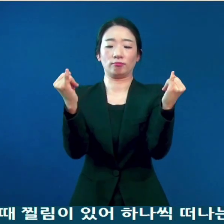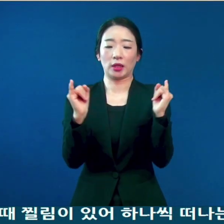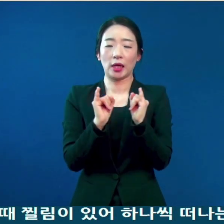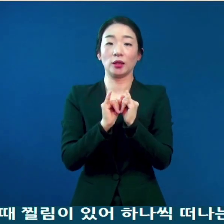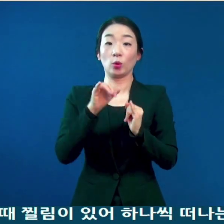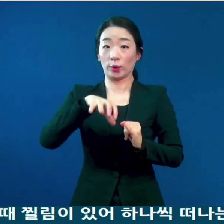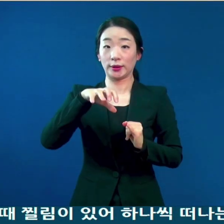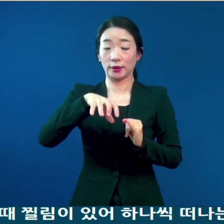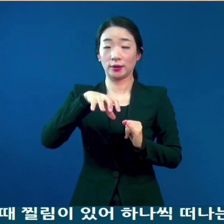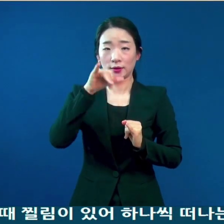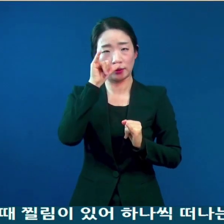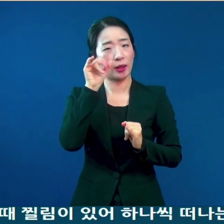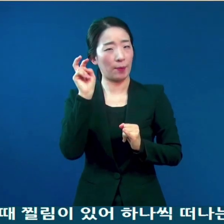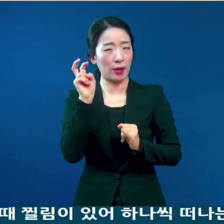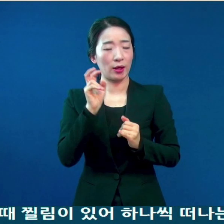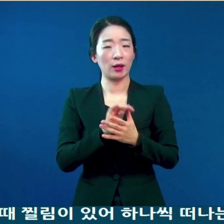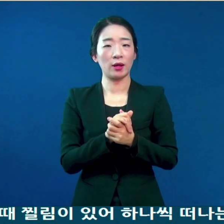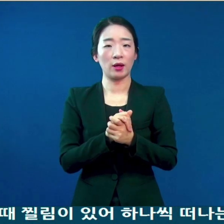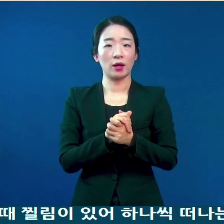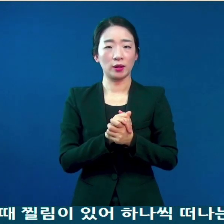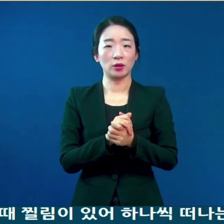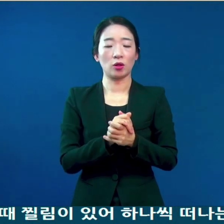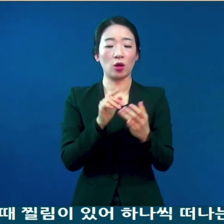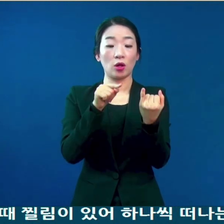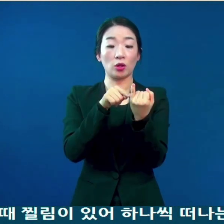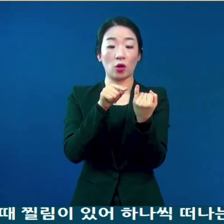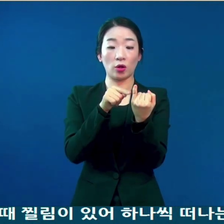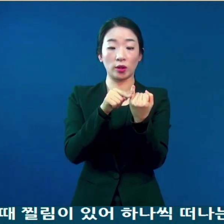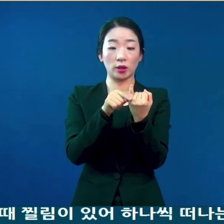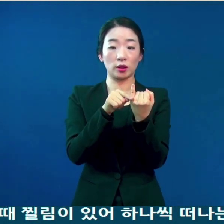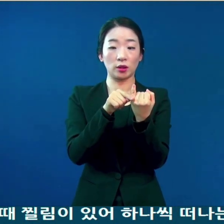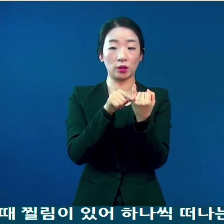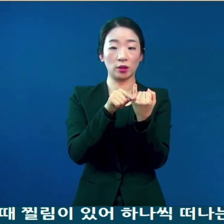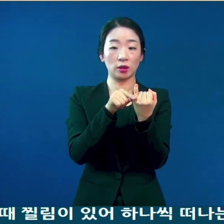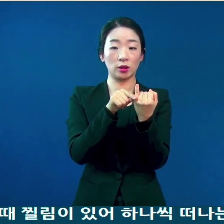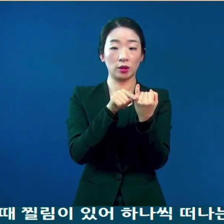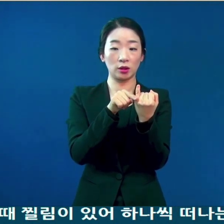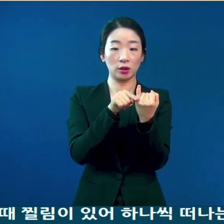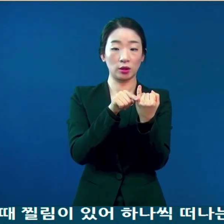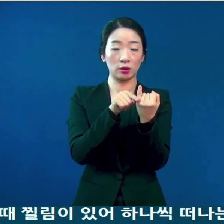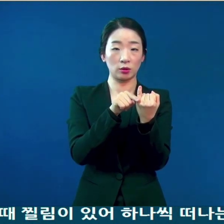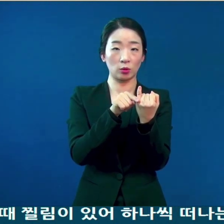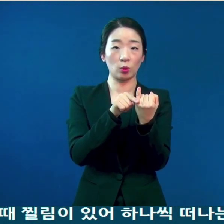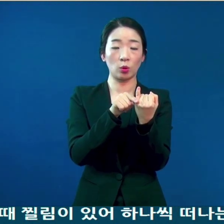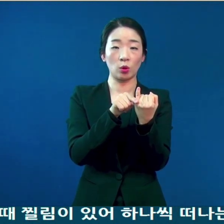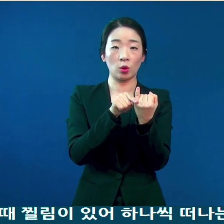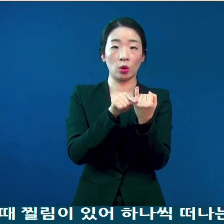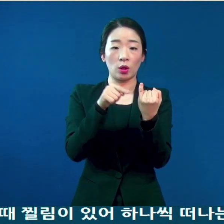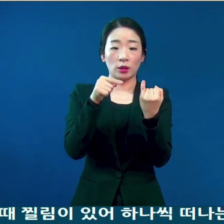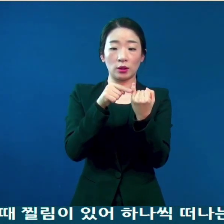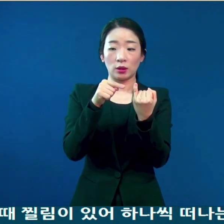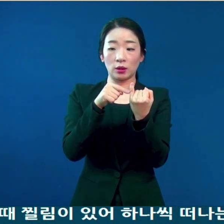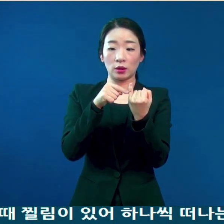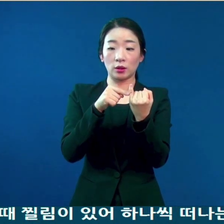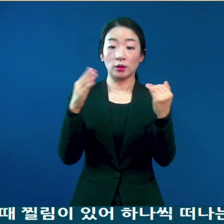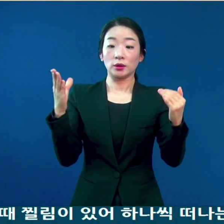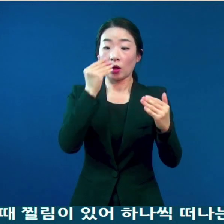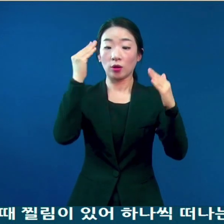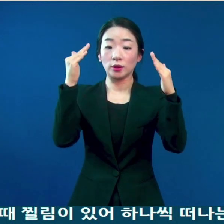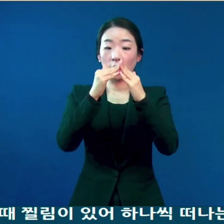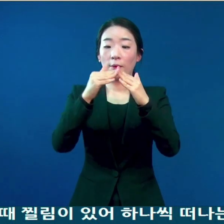곳이죠. 여인들을 떠나서 다른 사람들이 간 곳이 성전의 다른 장소가 아니라 성전 밖으로 나갔다는